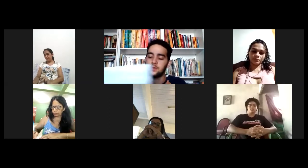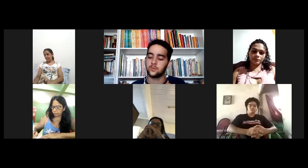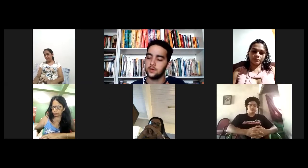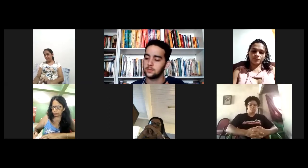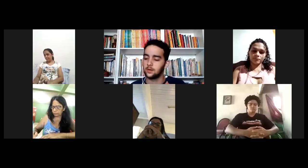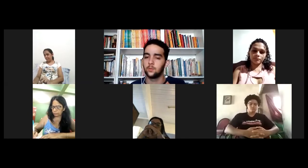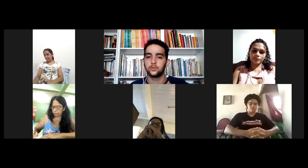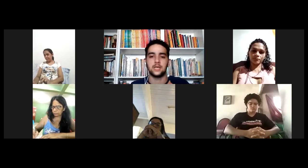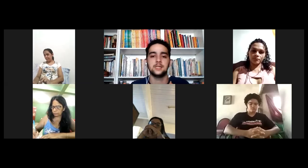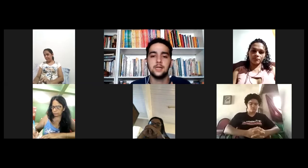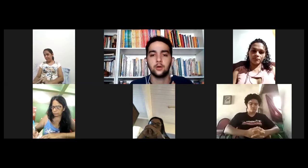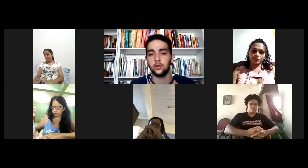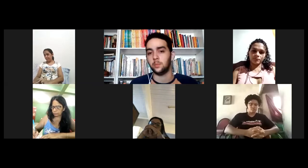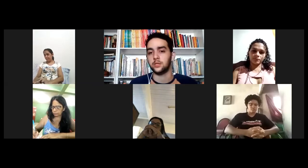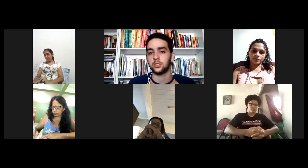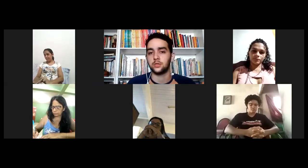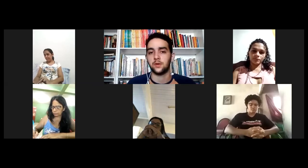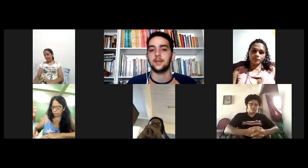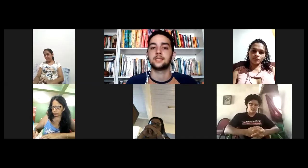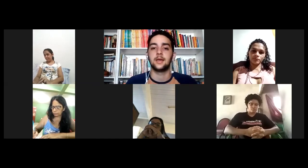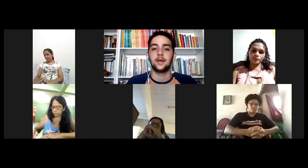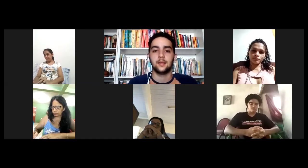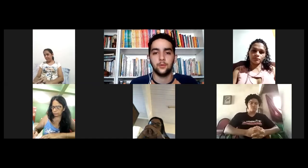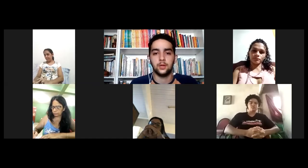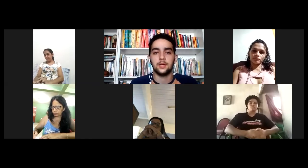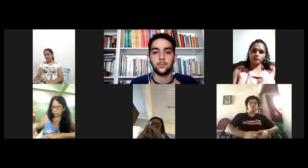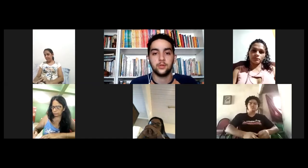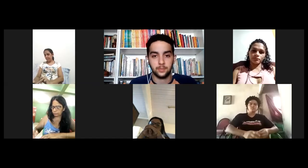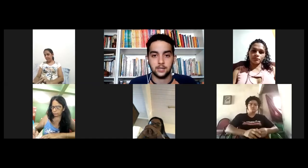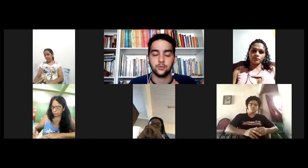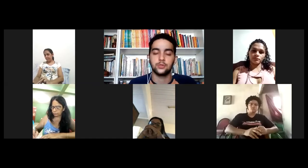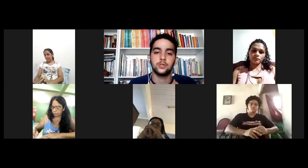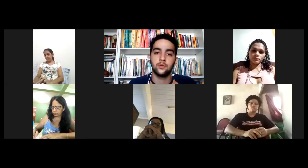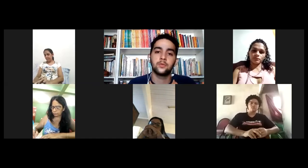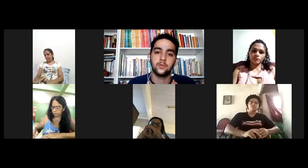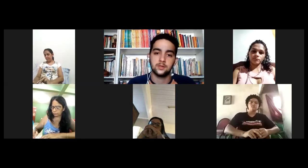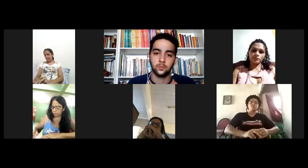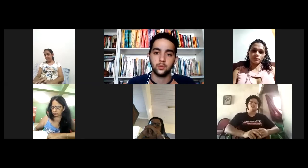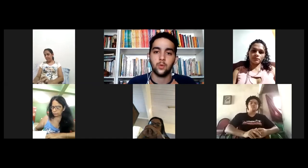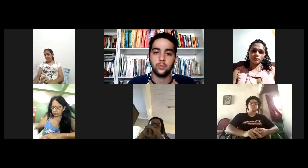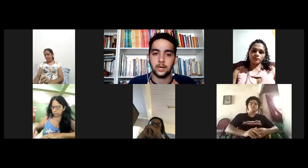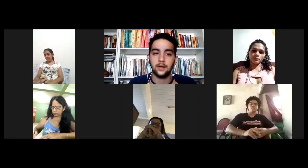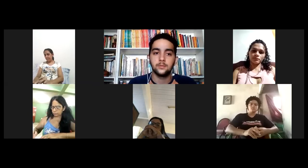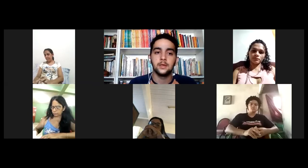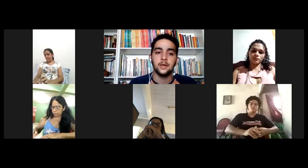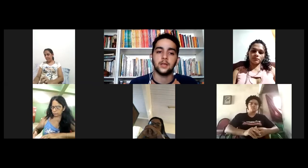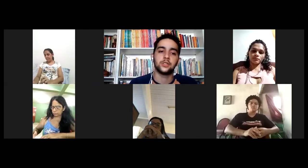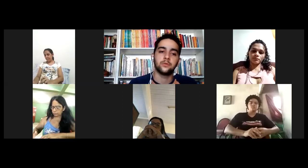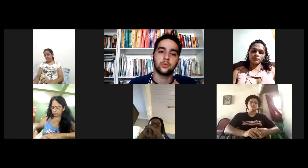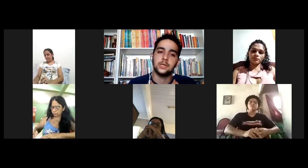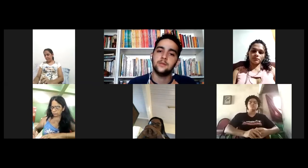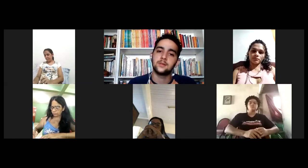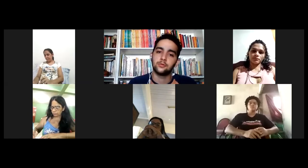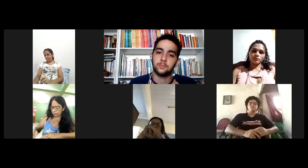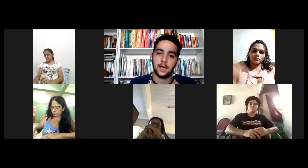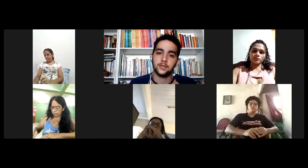gente fez uma revisão já inicial, que normalmente a gente faz teoria e depois prática. Hoje eu estou fazendo um pouco ao contrário. A gente já viu